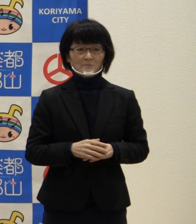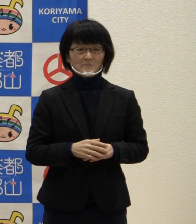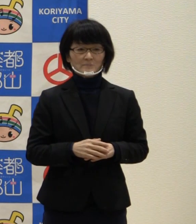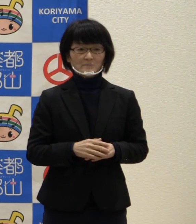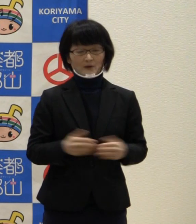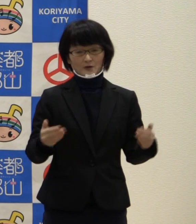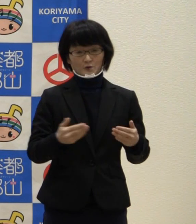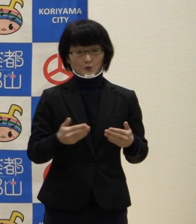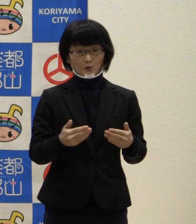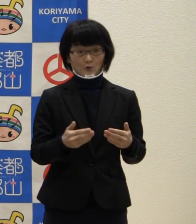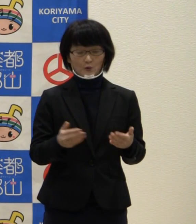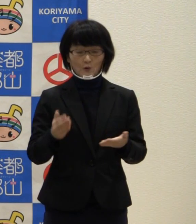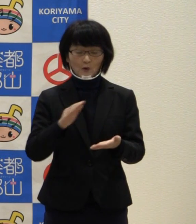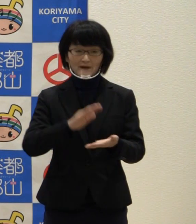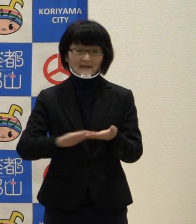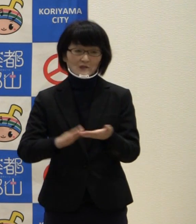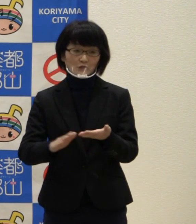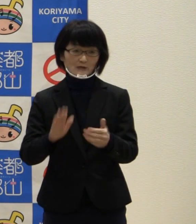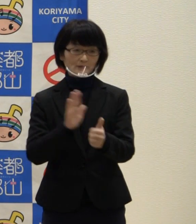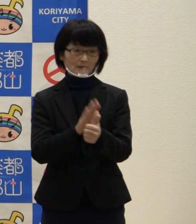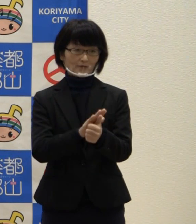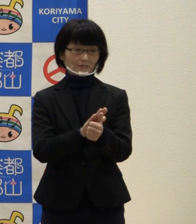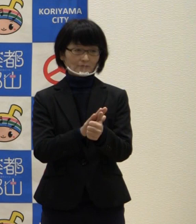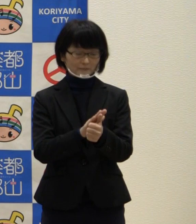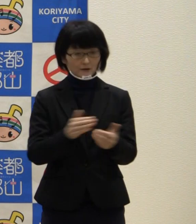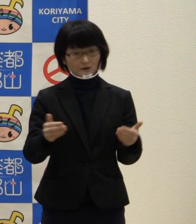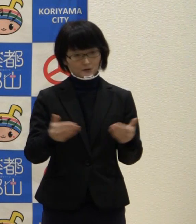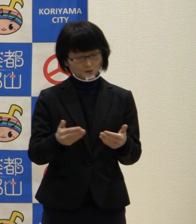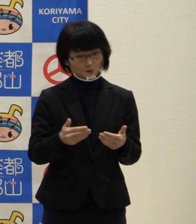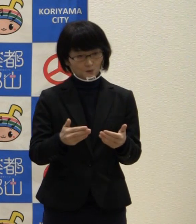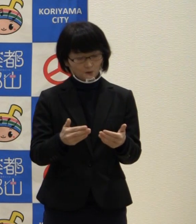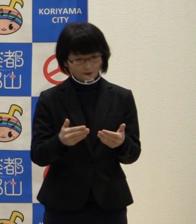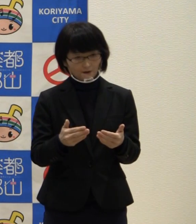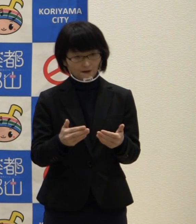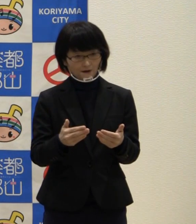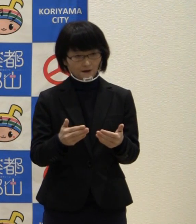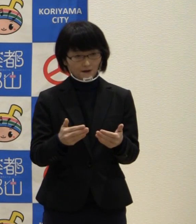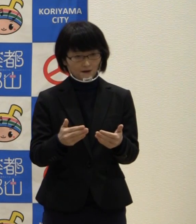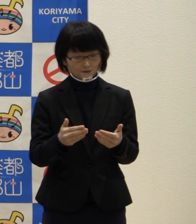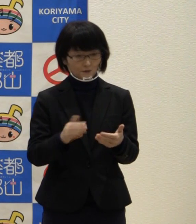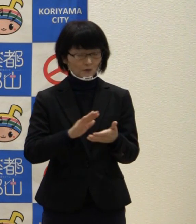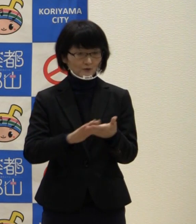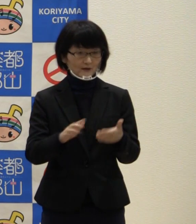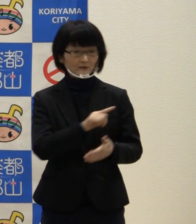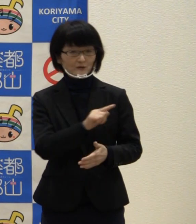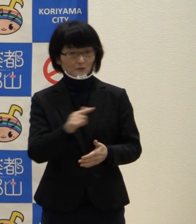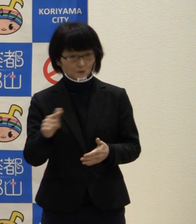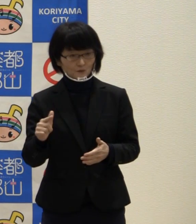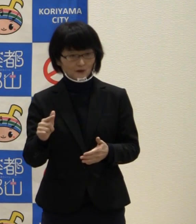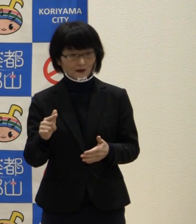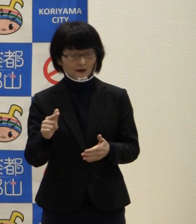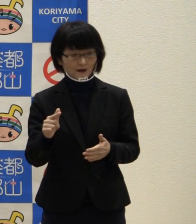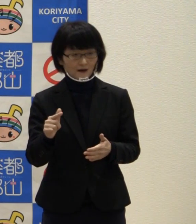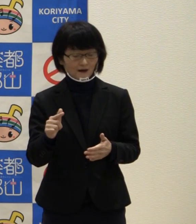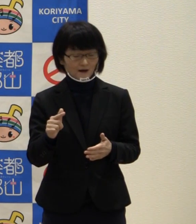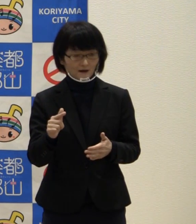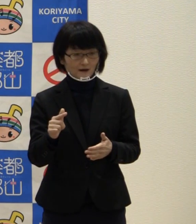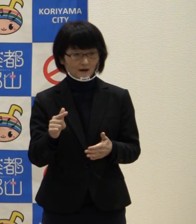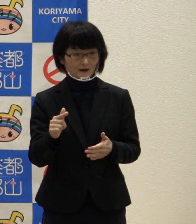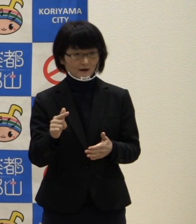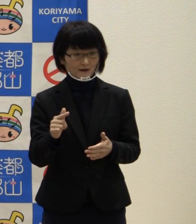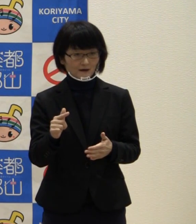引き継ぎ支援ということで、事業承継や M&A に要する費用に対し、ささやかでござい